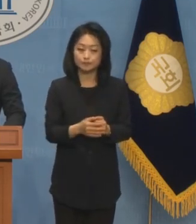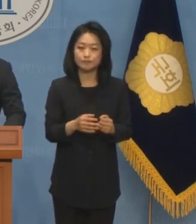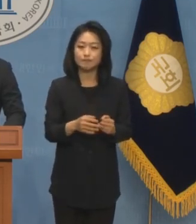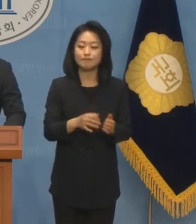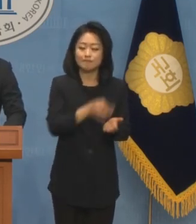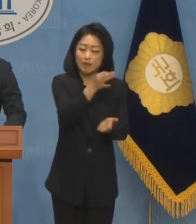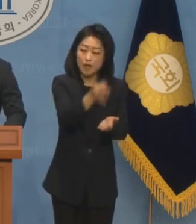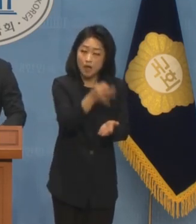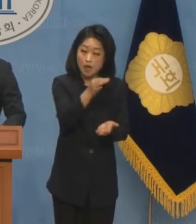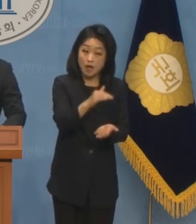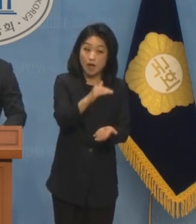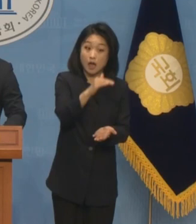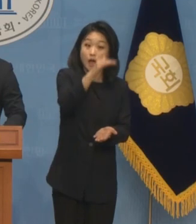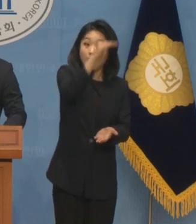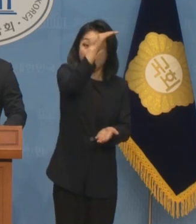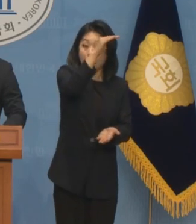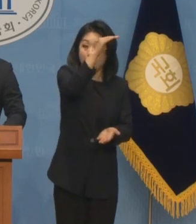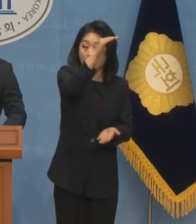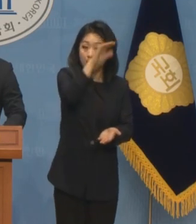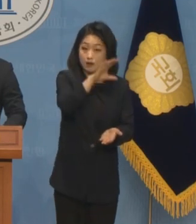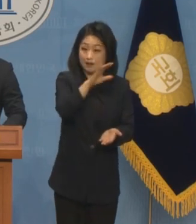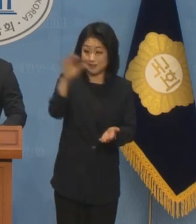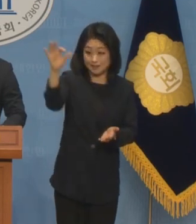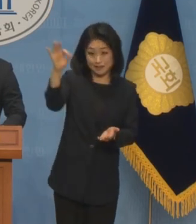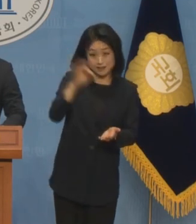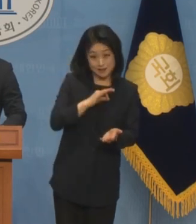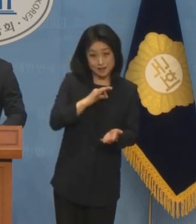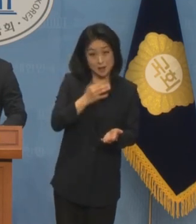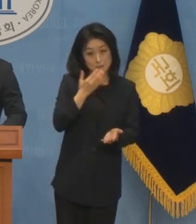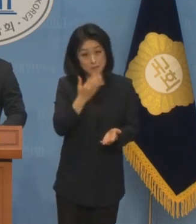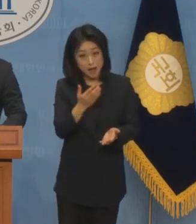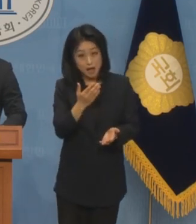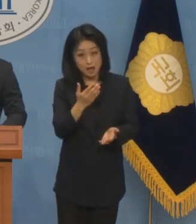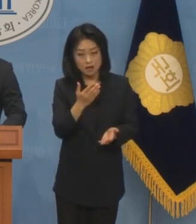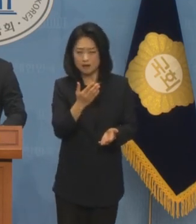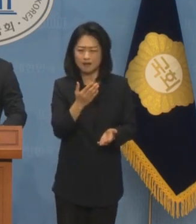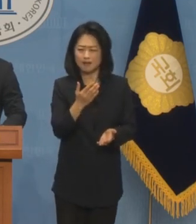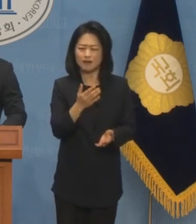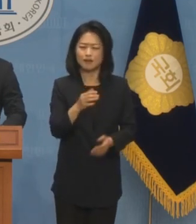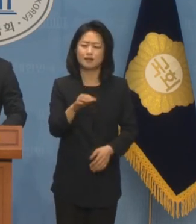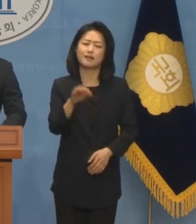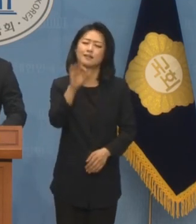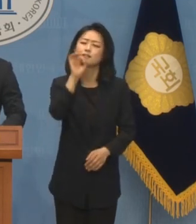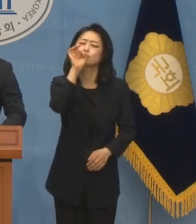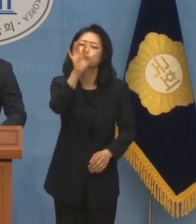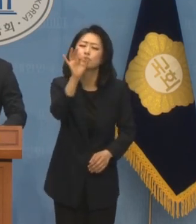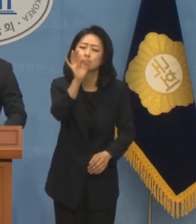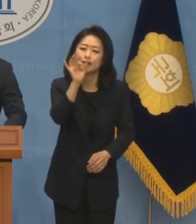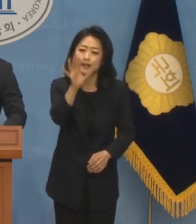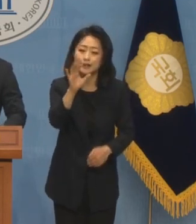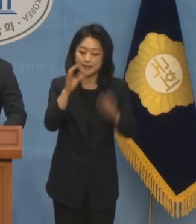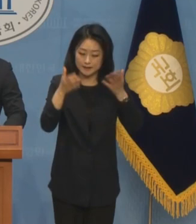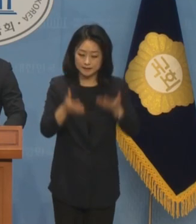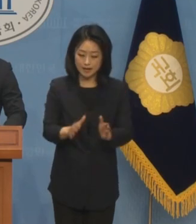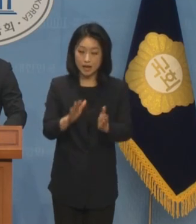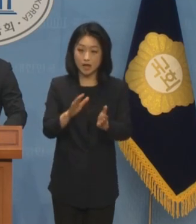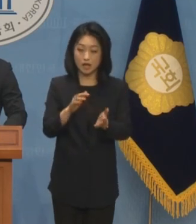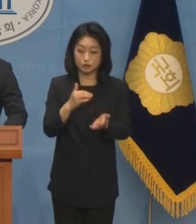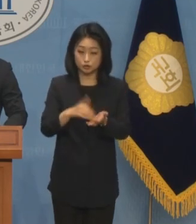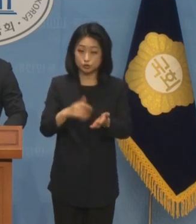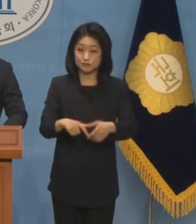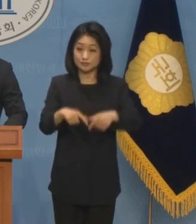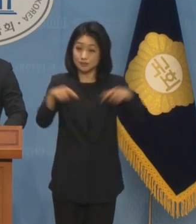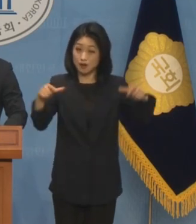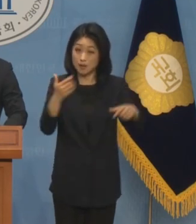이들에게는 낸만큼 받을 수 있다 하는 믿음을 줄 수 없습니다 초 저출산이 해결된다는 보장이